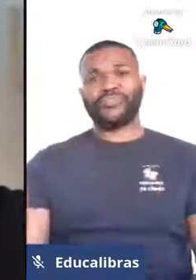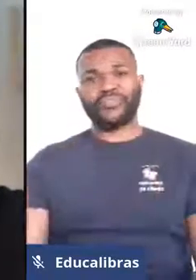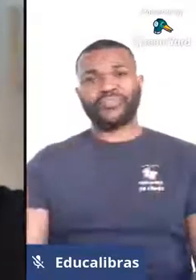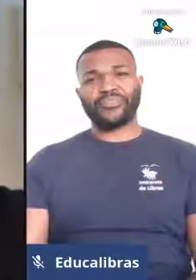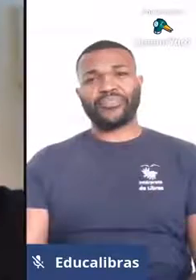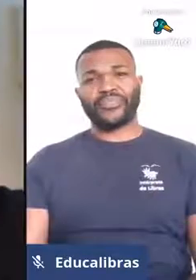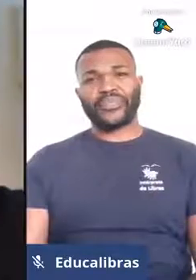Não